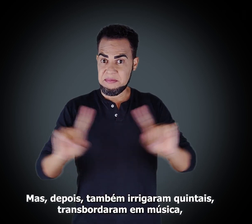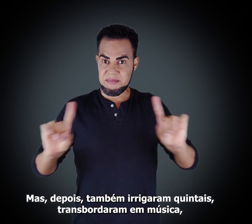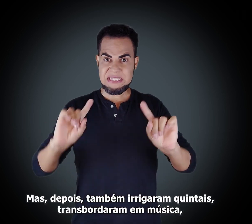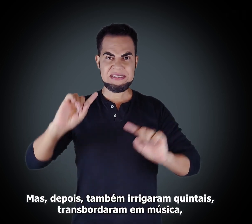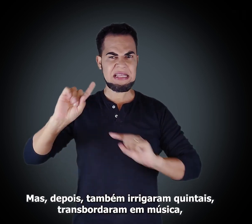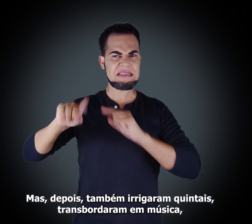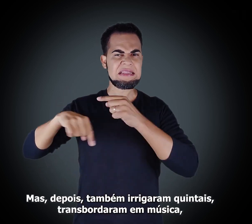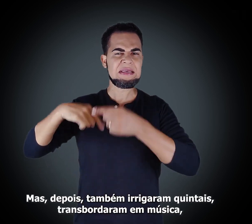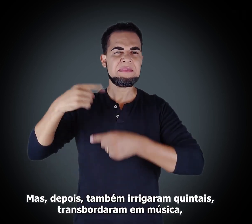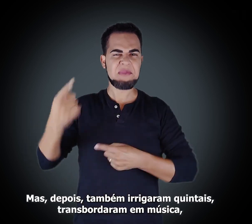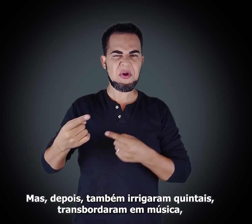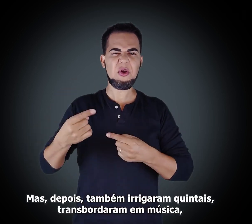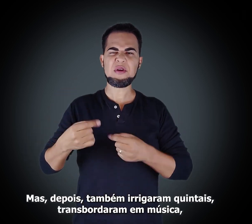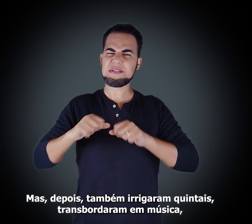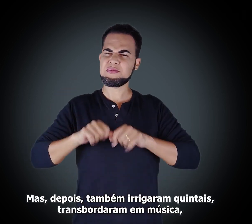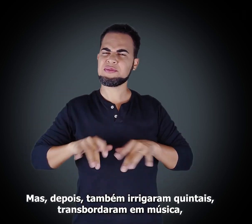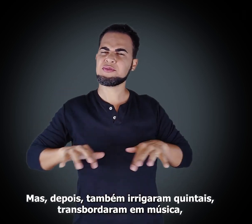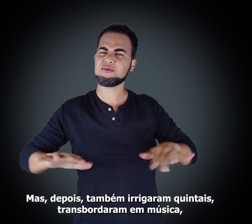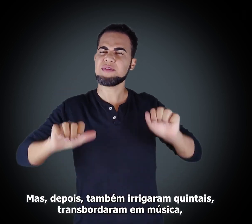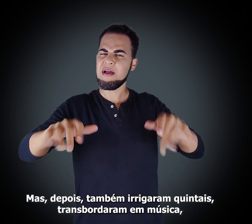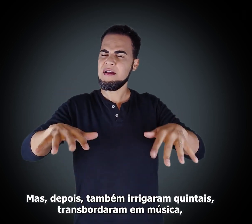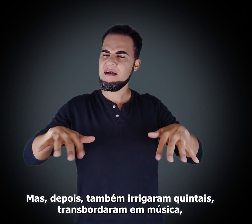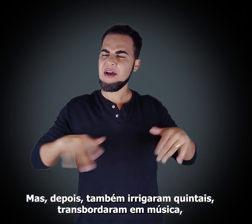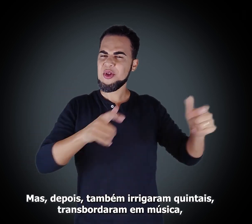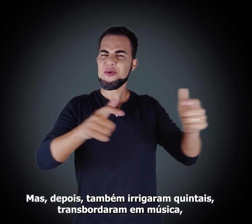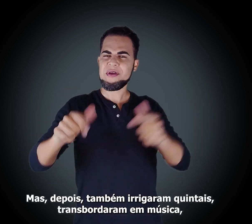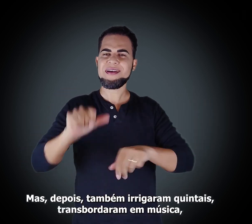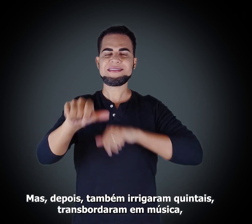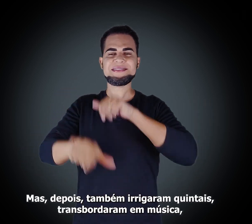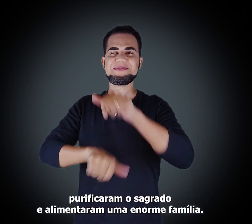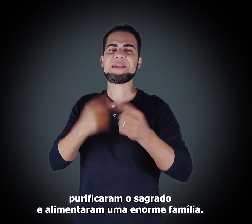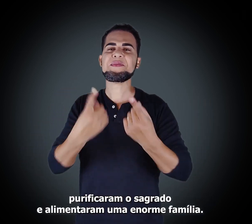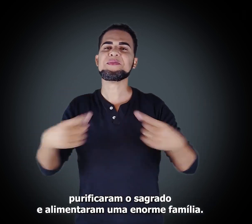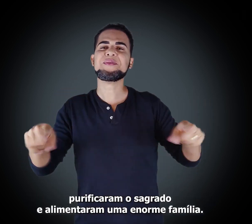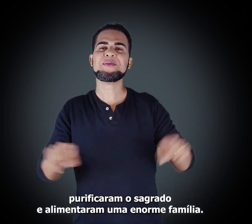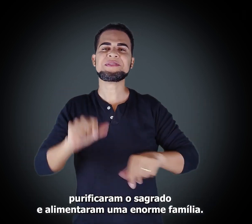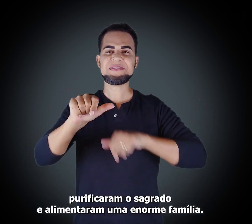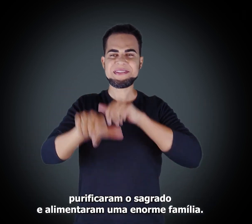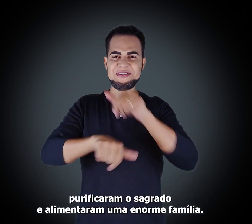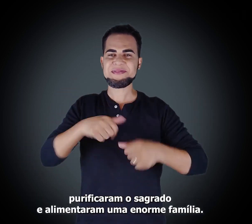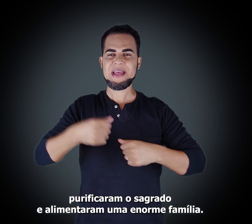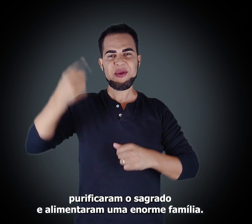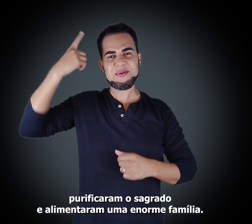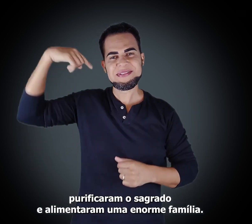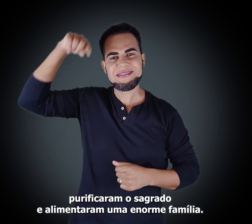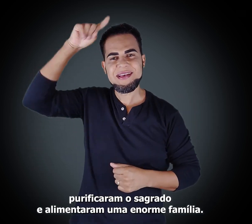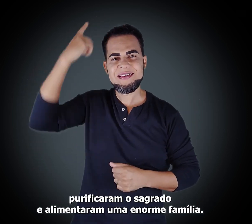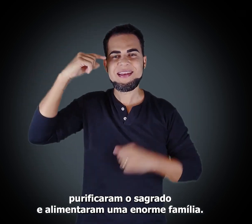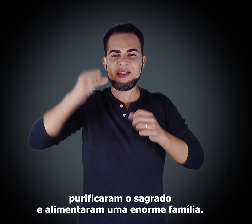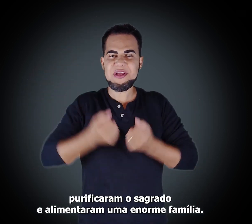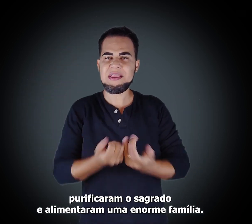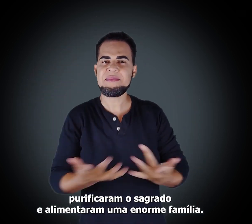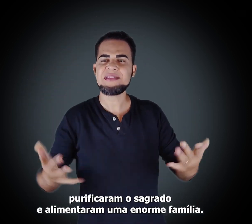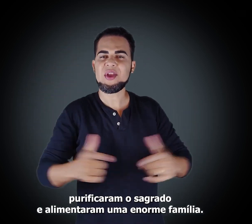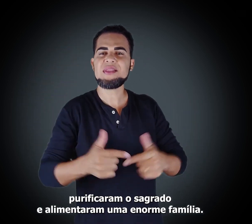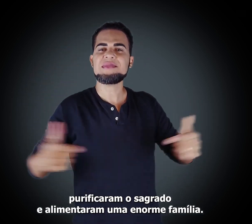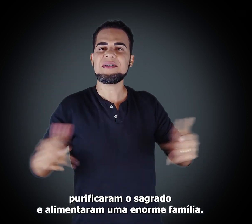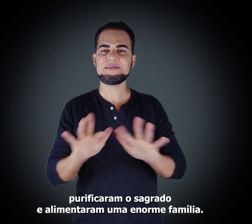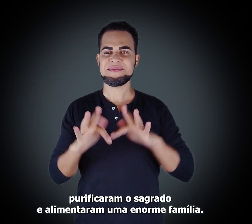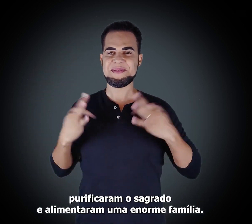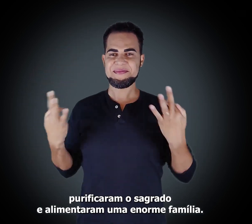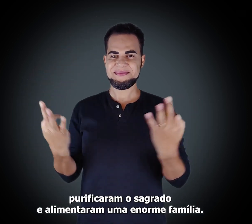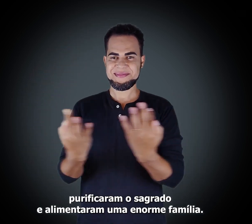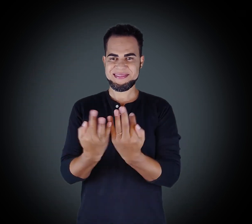Mas depois também irrigaram quintais, transbordaram em música, purificaram o sagrado e alimentaram uma enorme